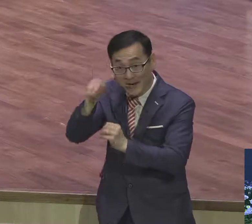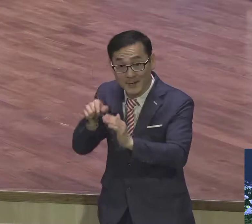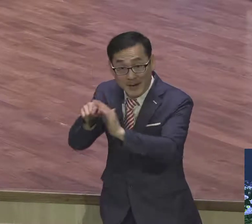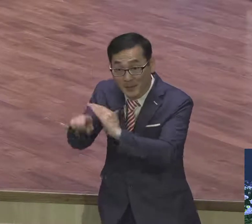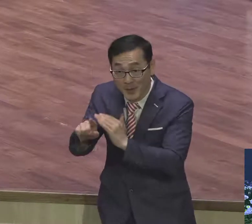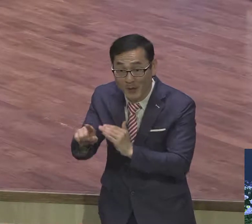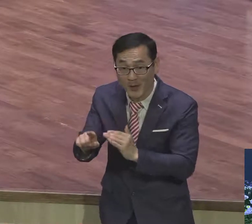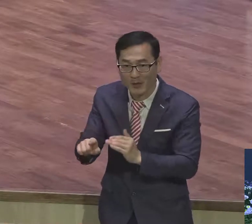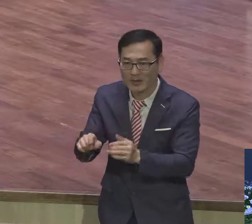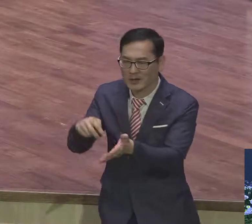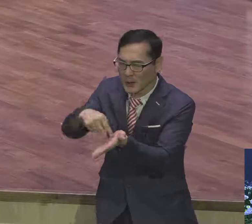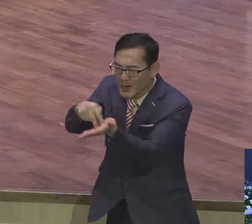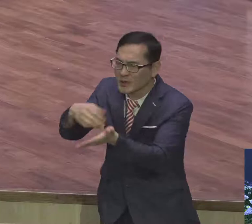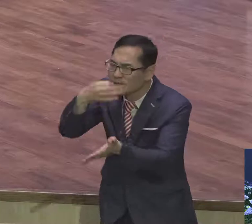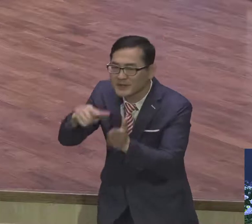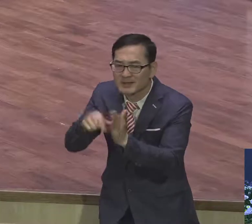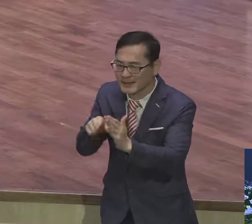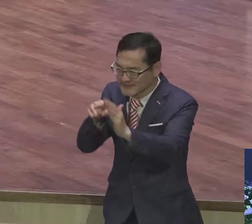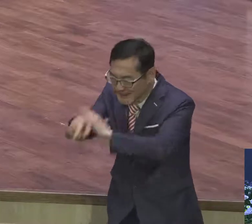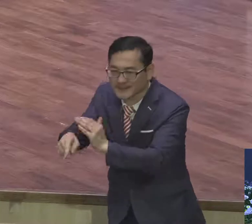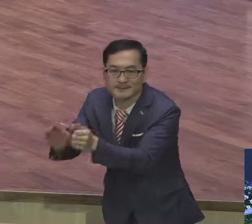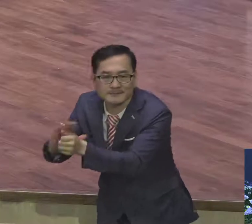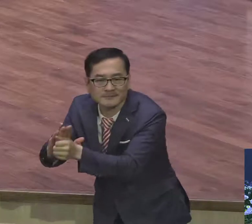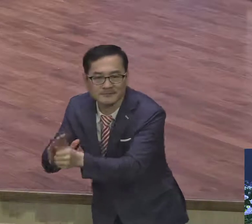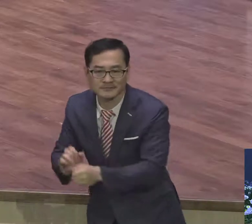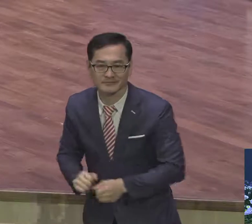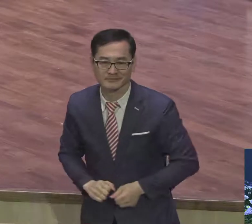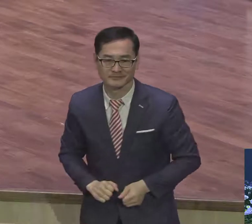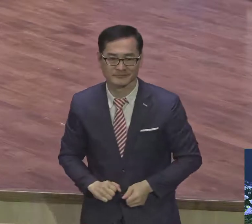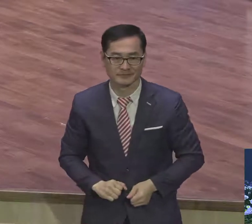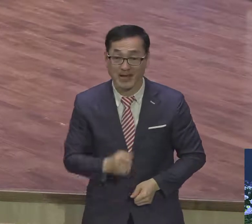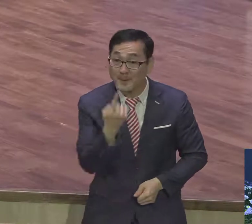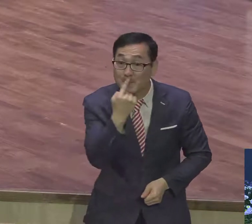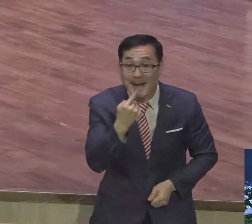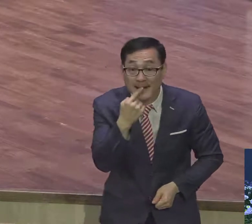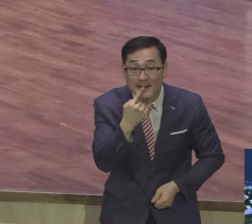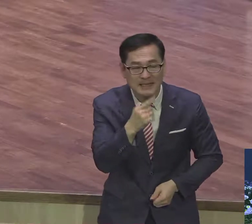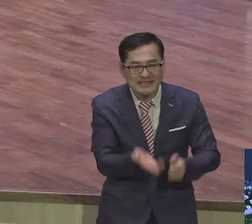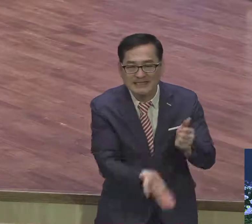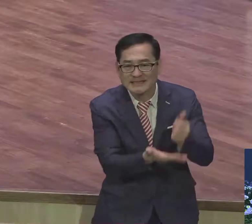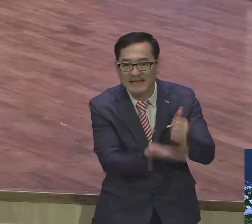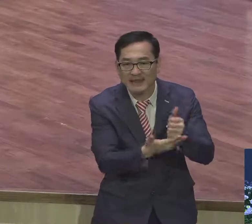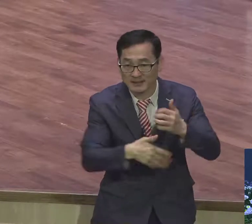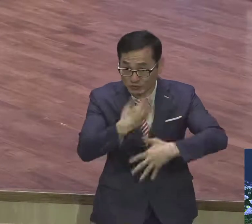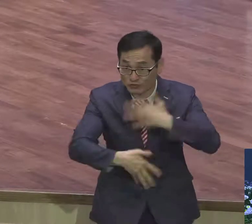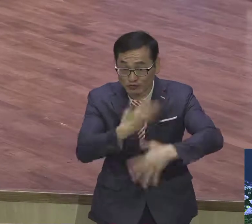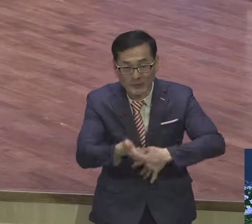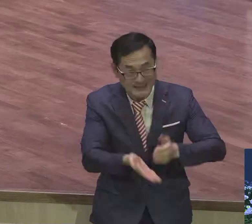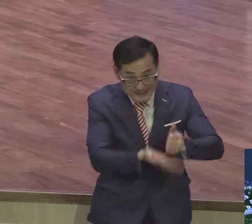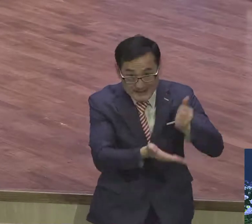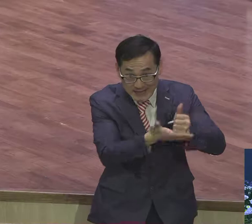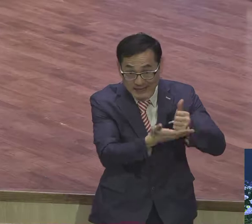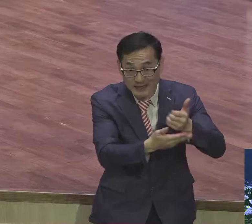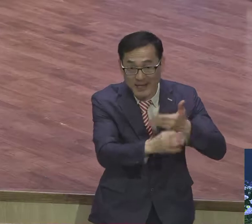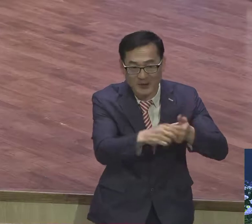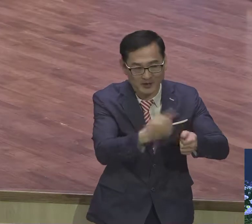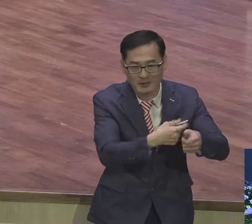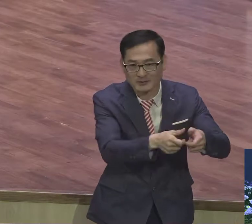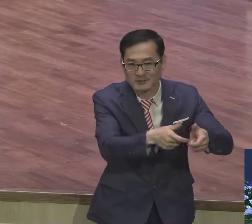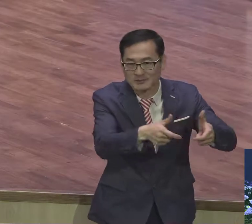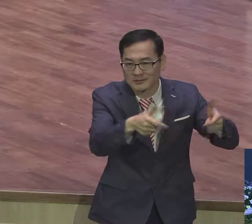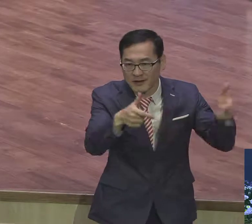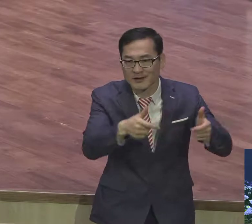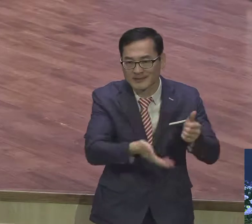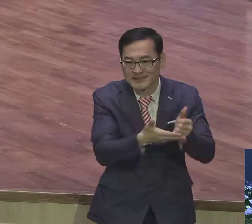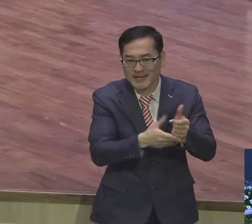외롭고 힘들 때 찾아가는 인간관계 칭찬은 할수록 늘고요 편지는 설수록 감동이